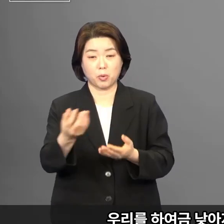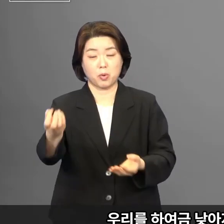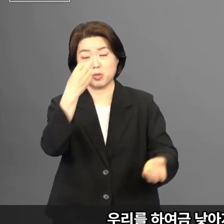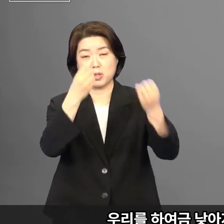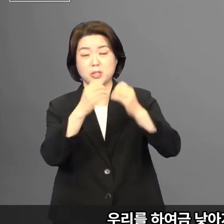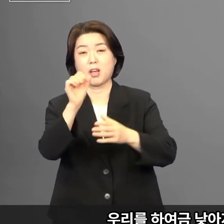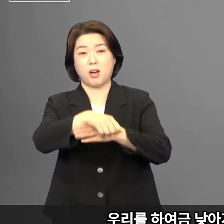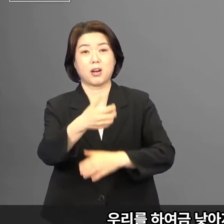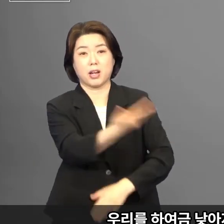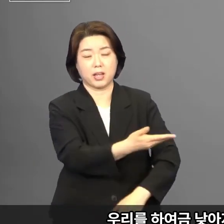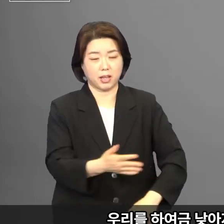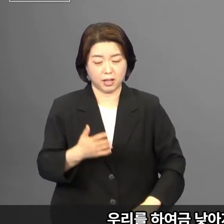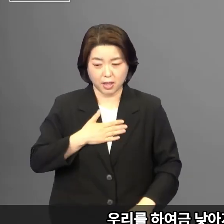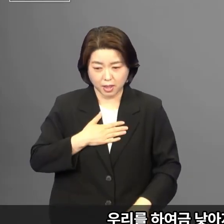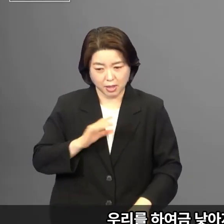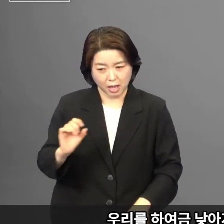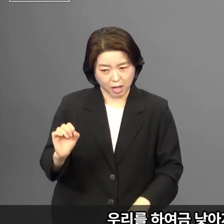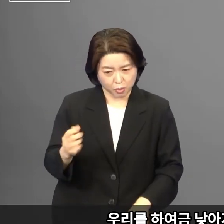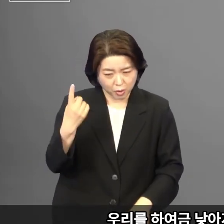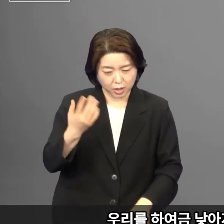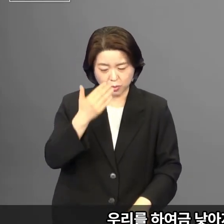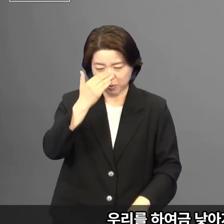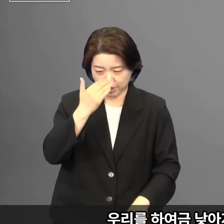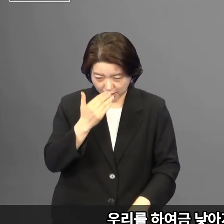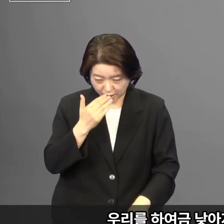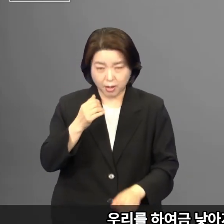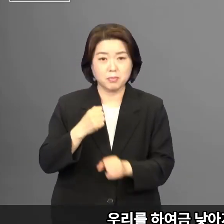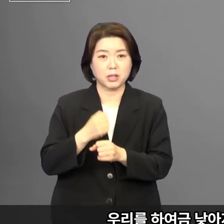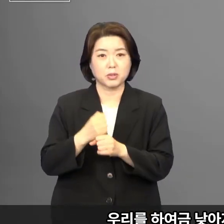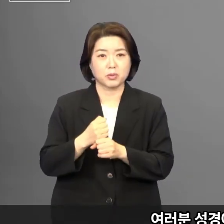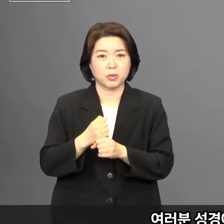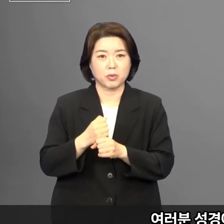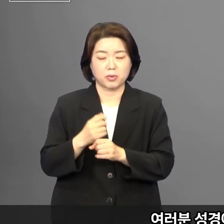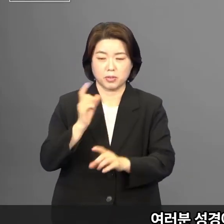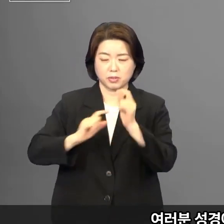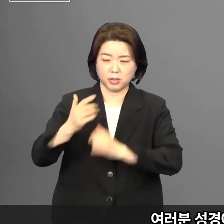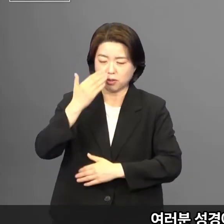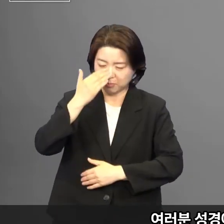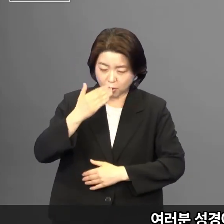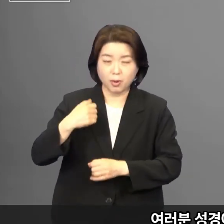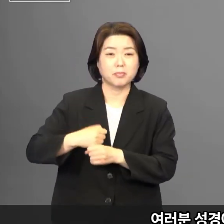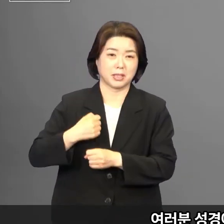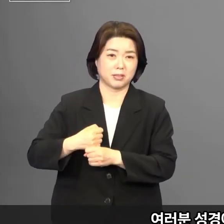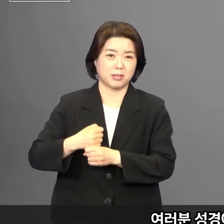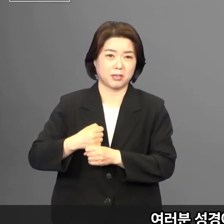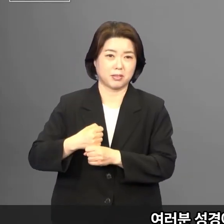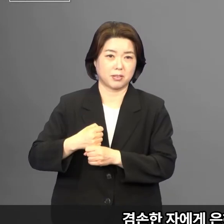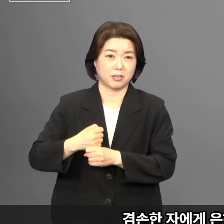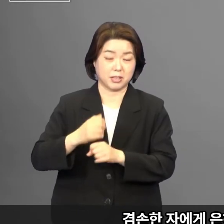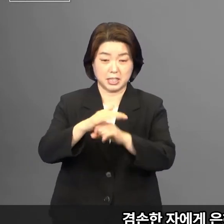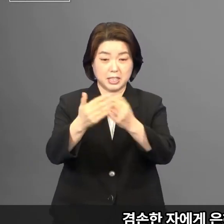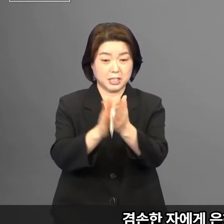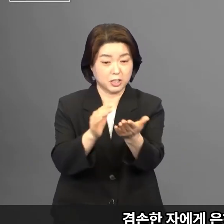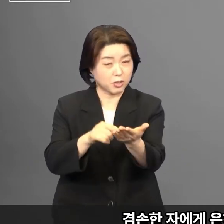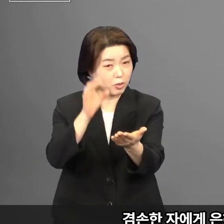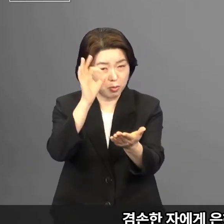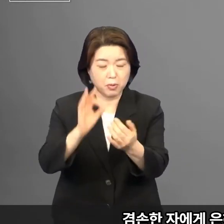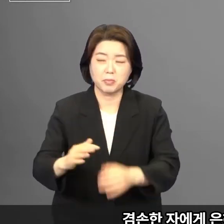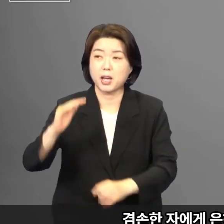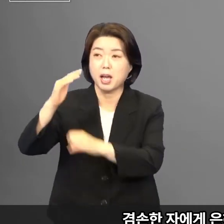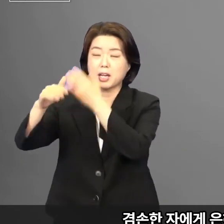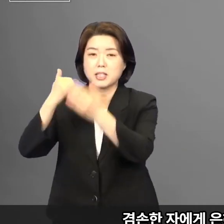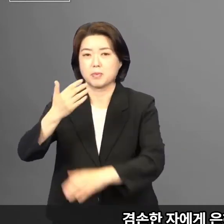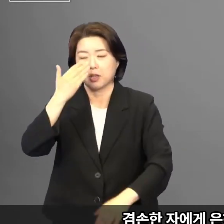하셔서 우리를 하여금 낮아지게 하고 겸손하게 하셔서, 이런 성경에 보면 하나님은요, 겸손한